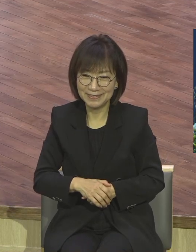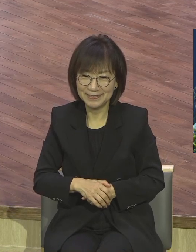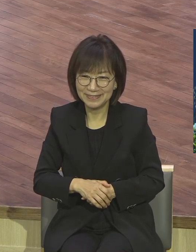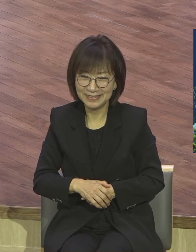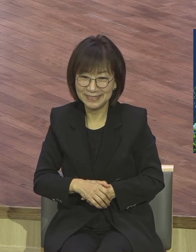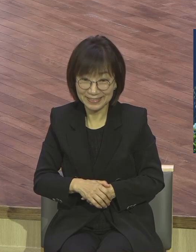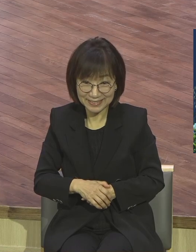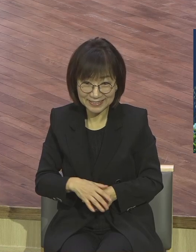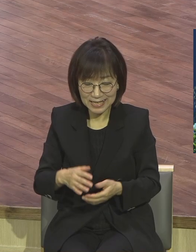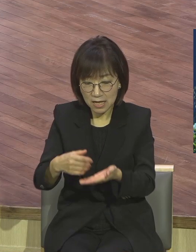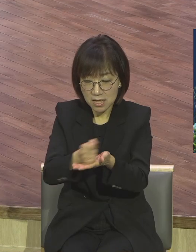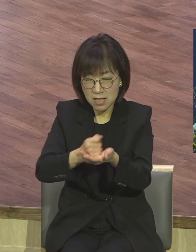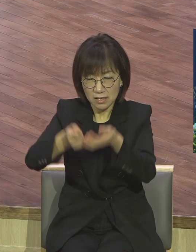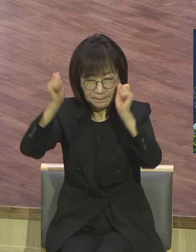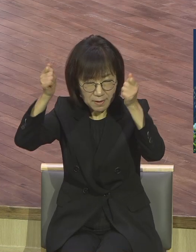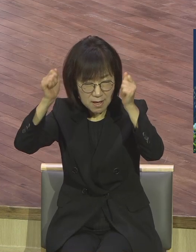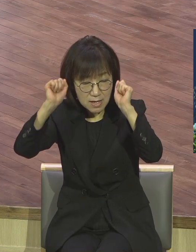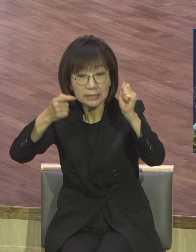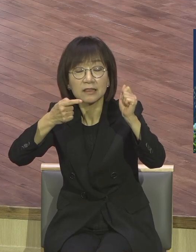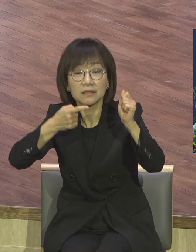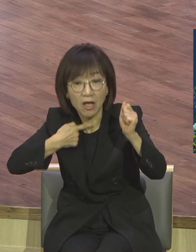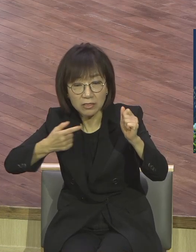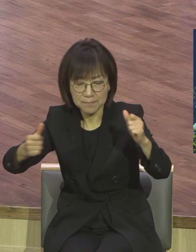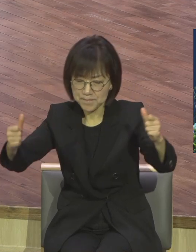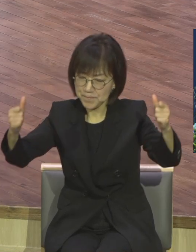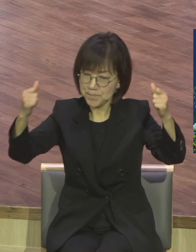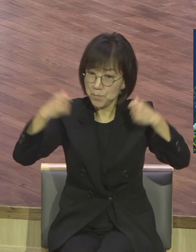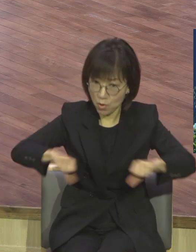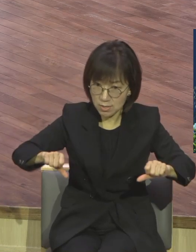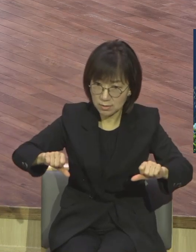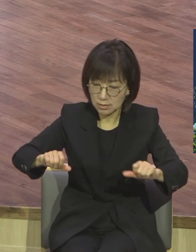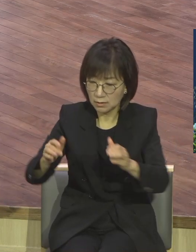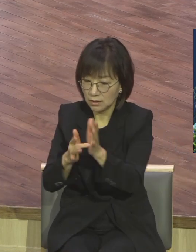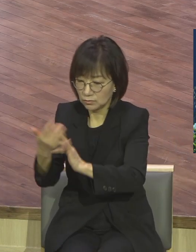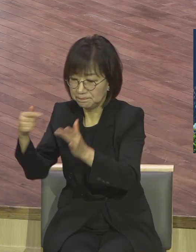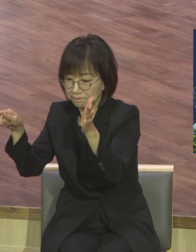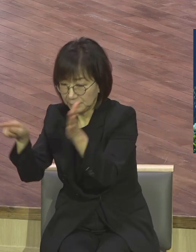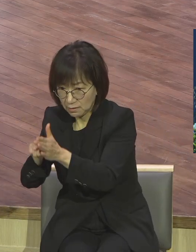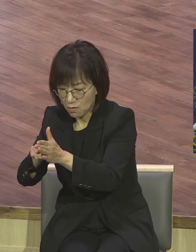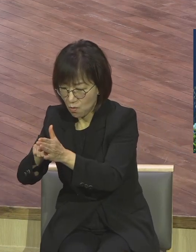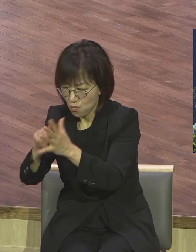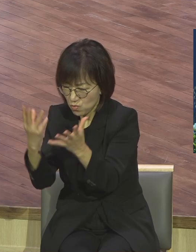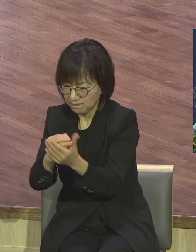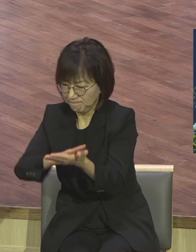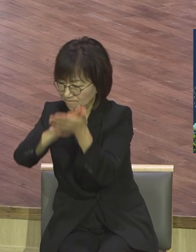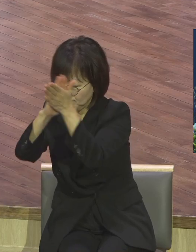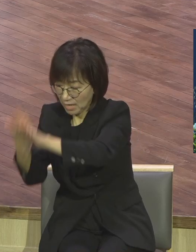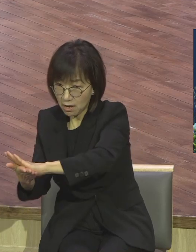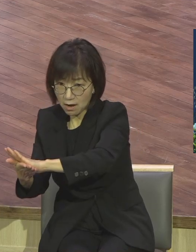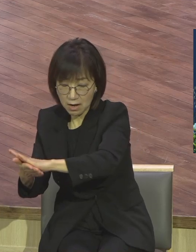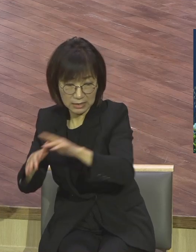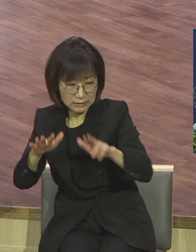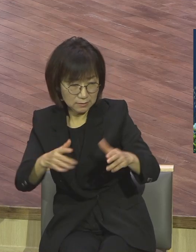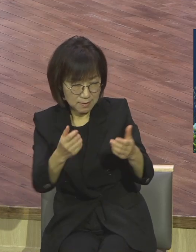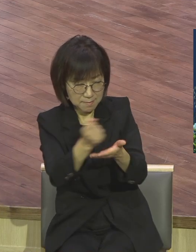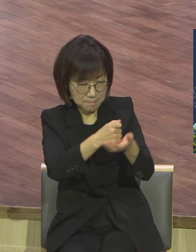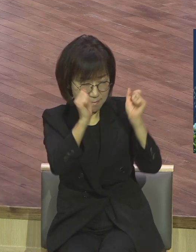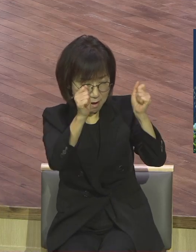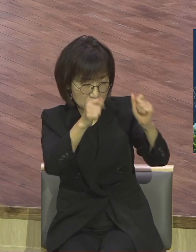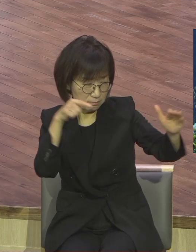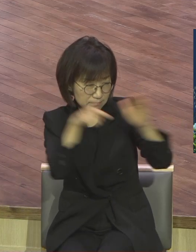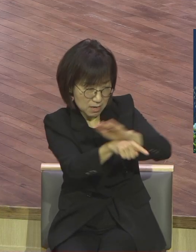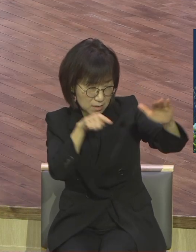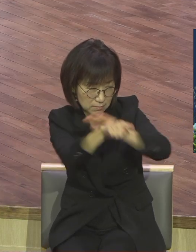무속인 하다가 돌아와서 이제 무속 현장에 가서 법당을 철거할 정도로 당당한 저분들의 모습.